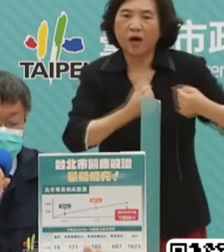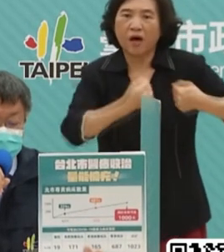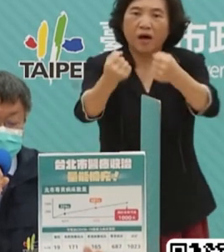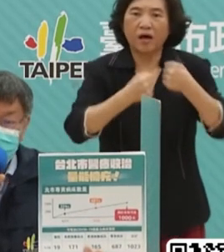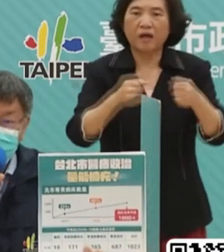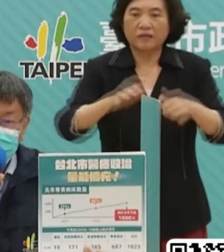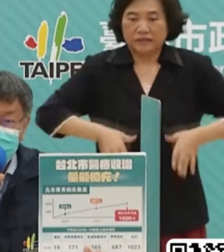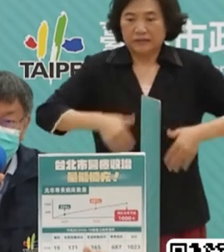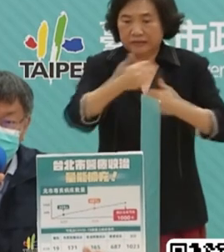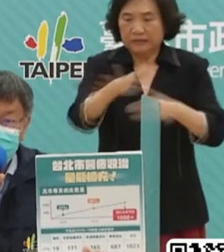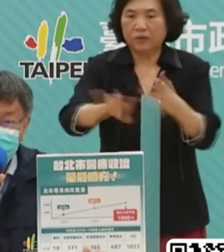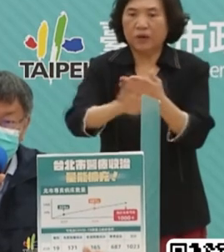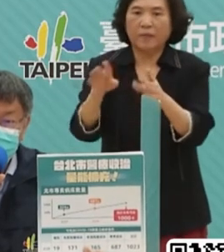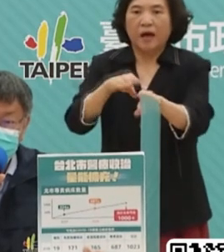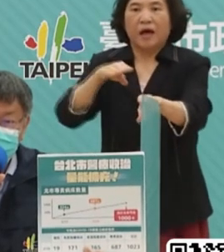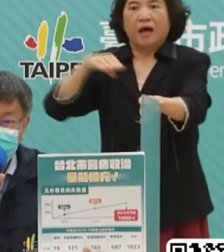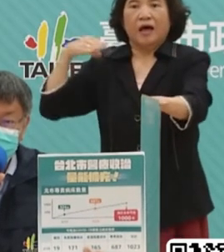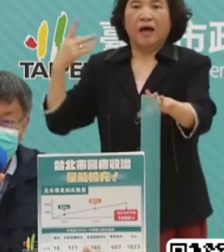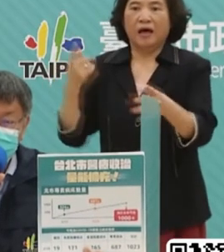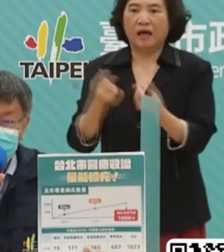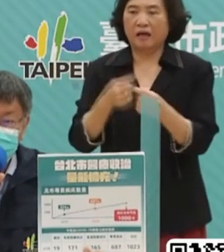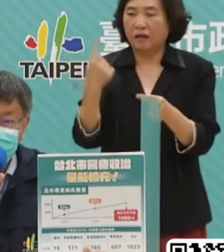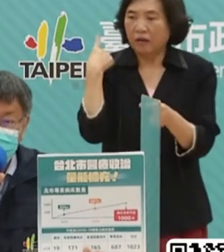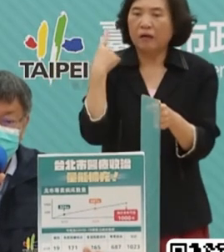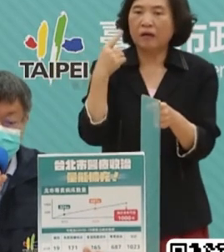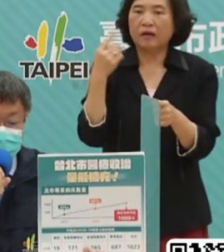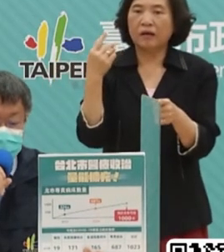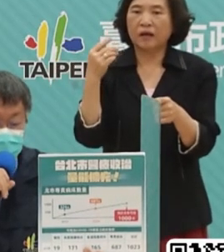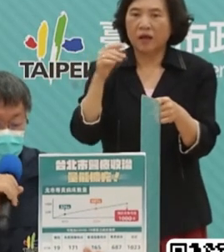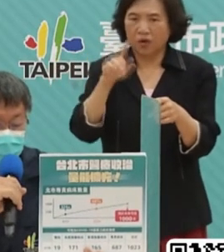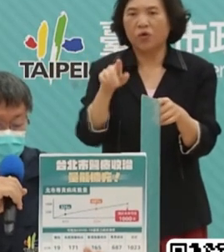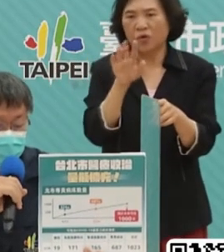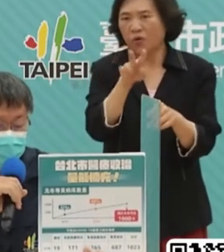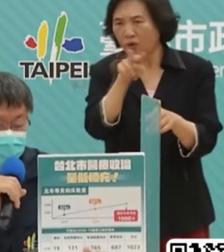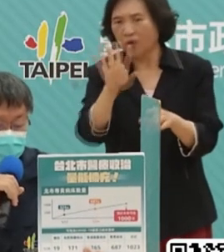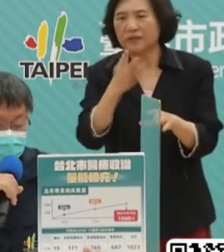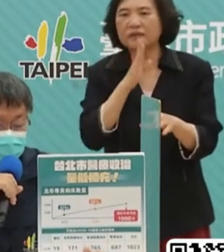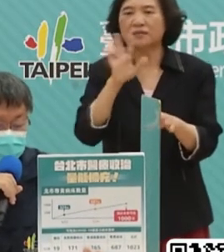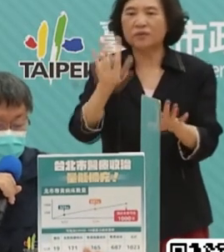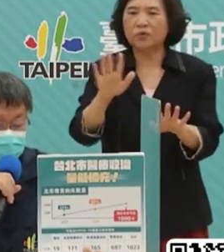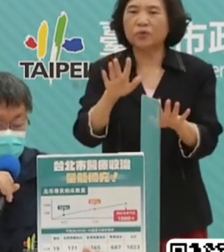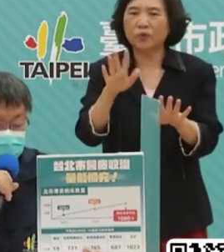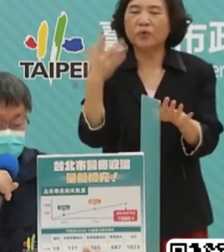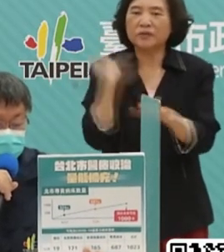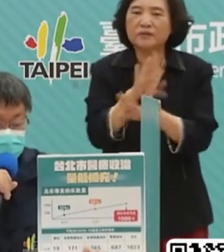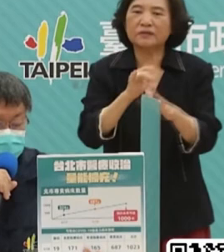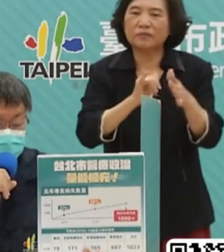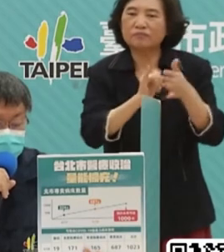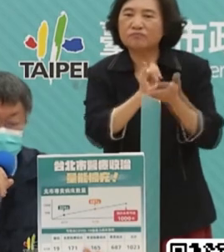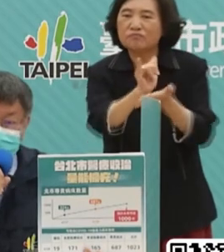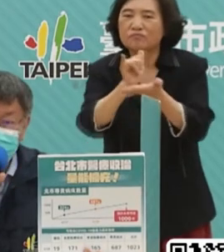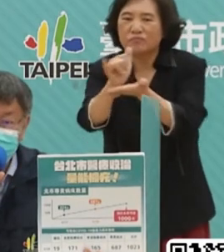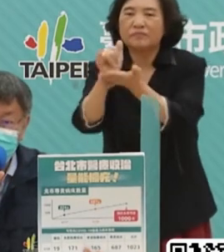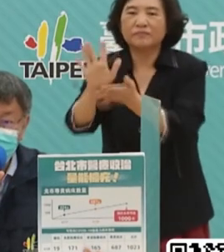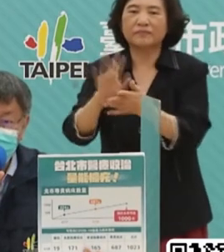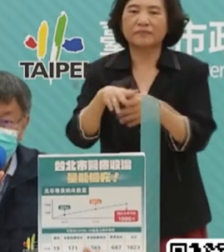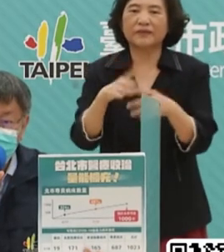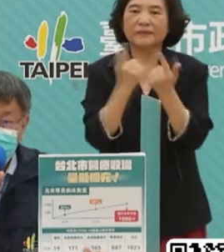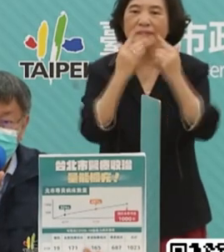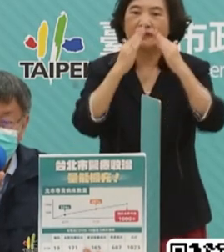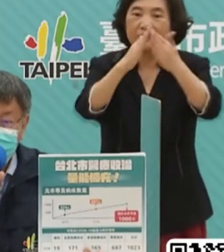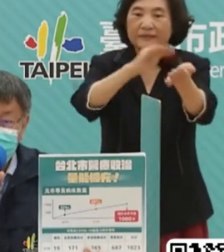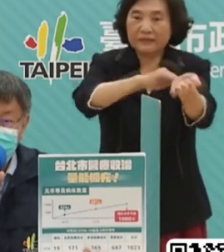法送病人哦。到昨天还是有这个现象，不过已经好了很多，所以也谢谢我们台北市的这些医院，你知